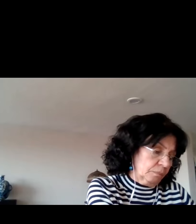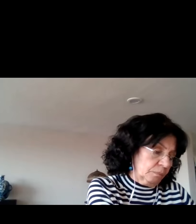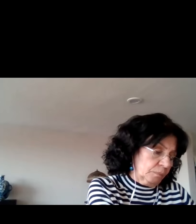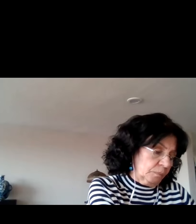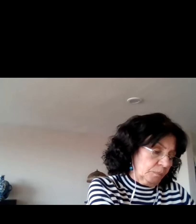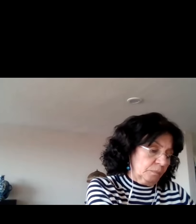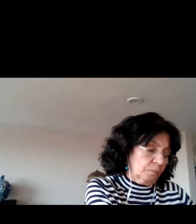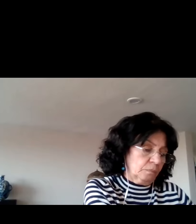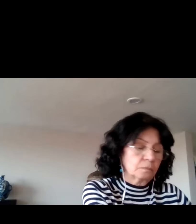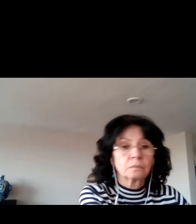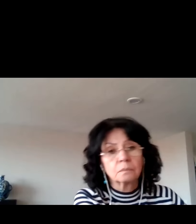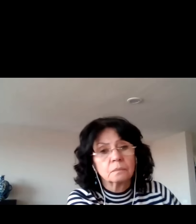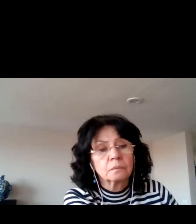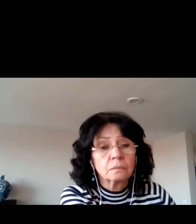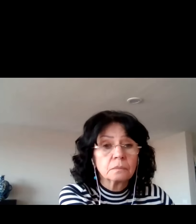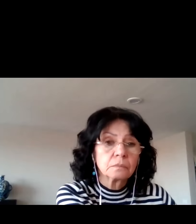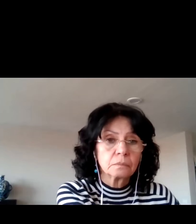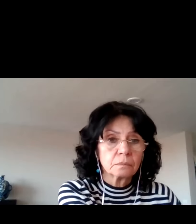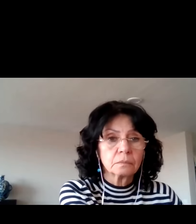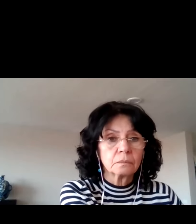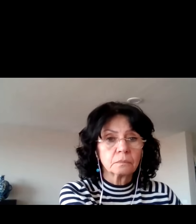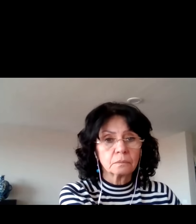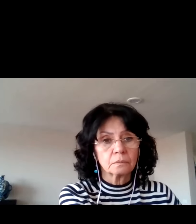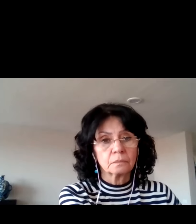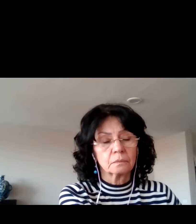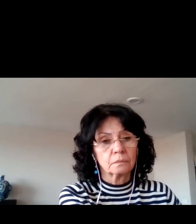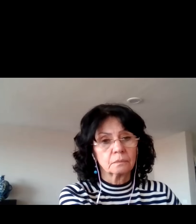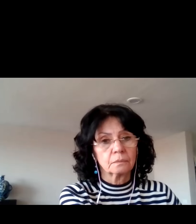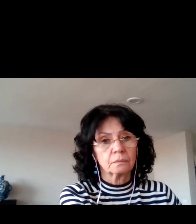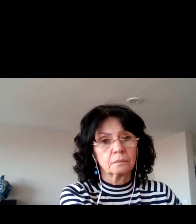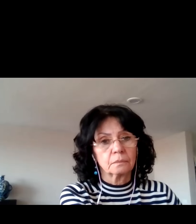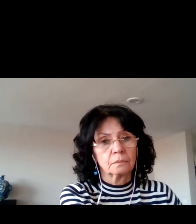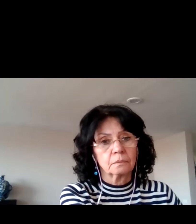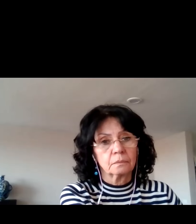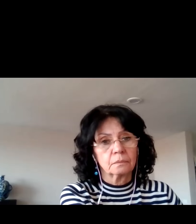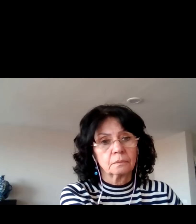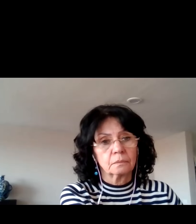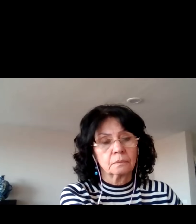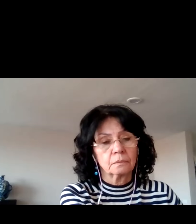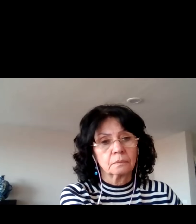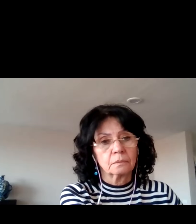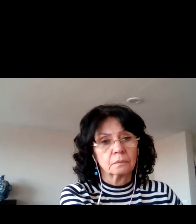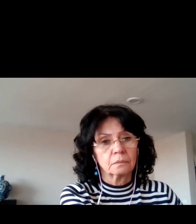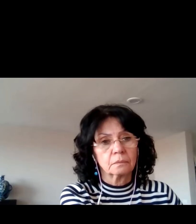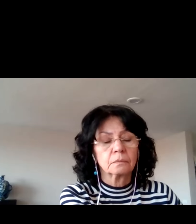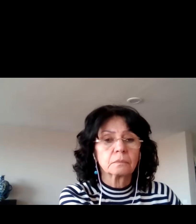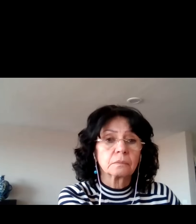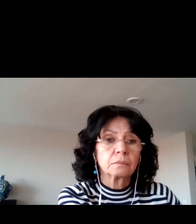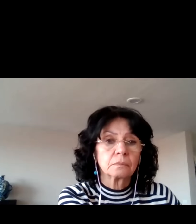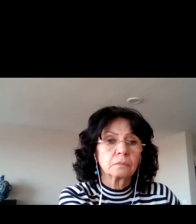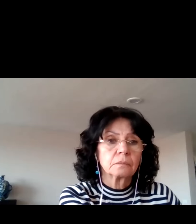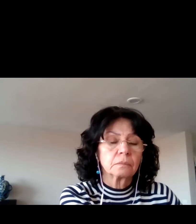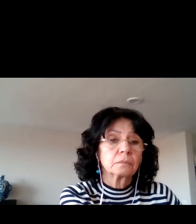calidades de personas tienes o perfiles, como dice? ¿Cuántos perfiles diferentes tienes de personas de las cuales recabas